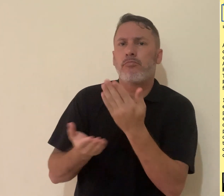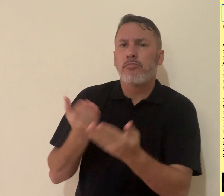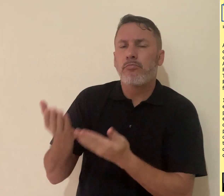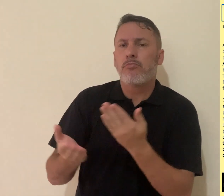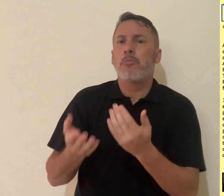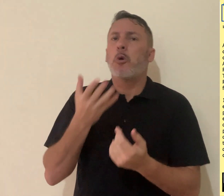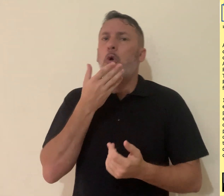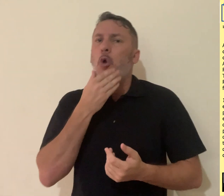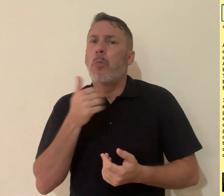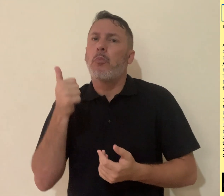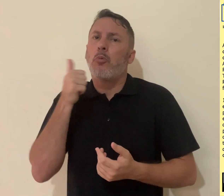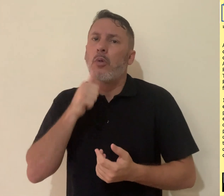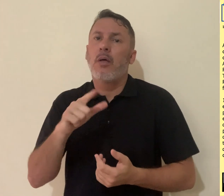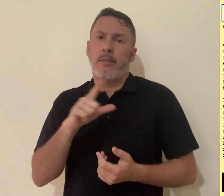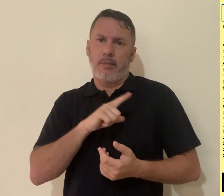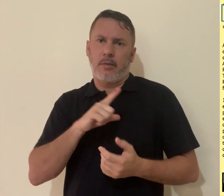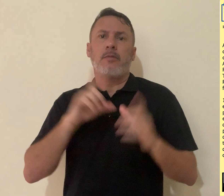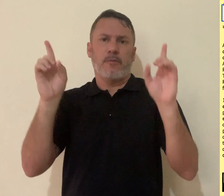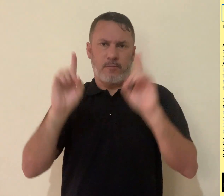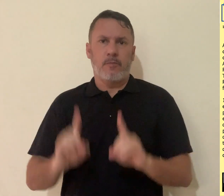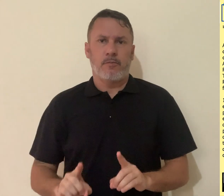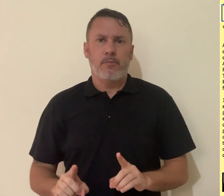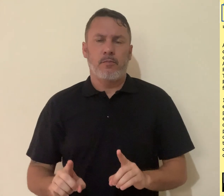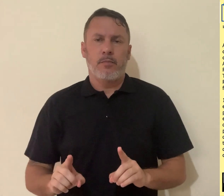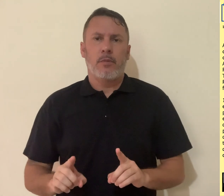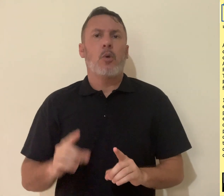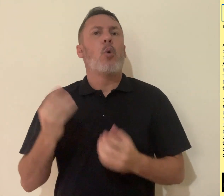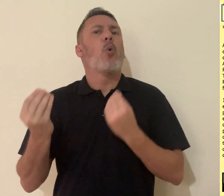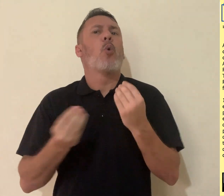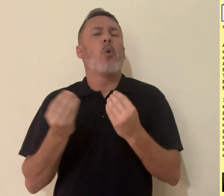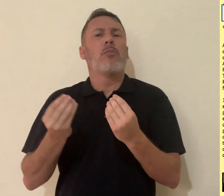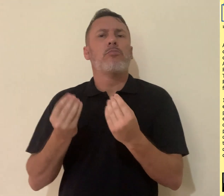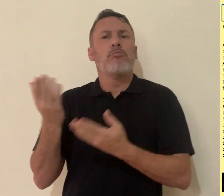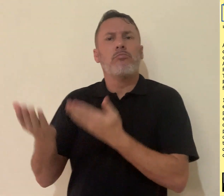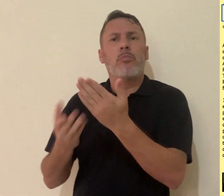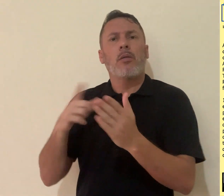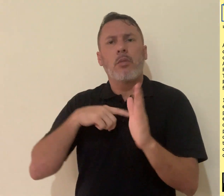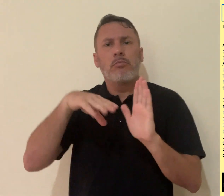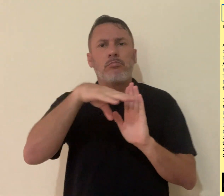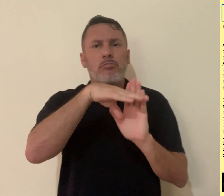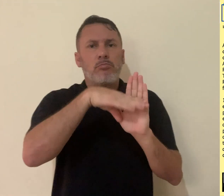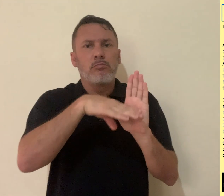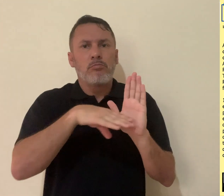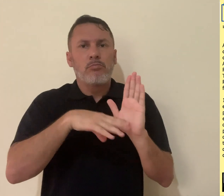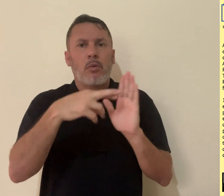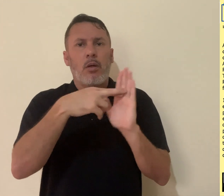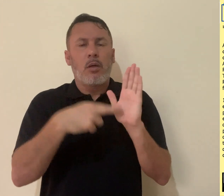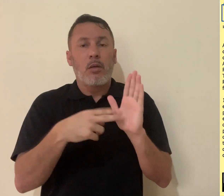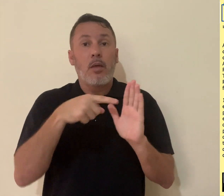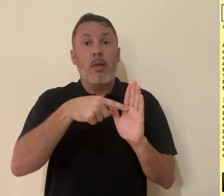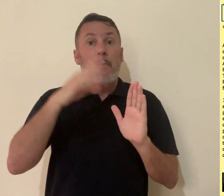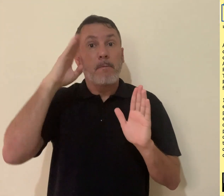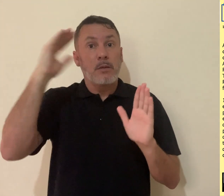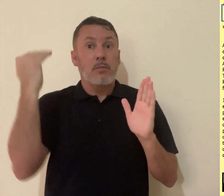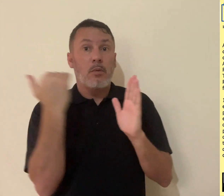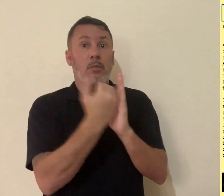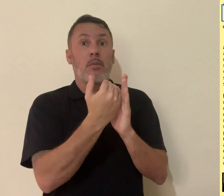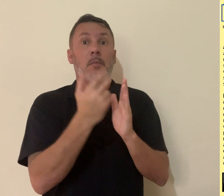e de tratamento da trabalhadora ou do trabalhador com deficiência adotando as seguintes medidas